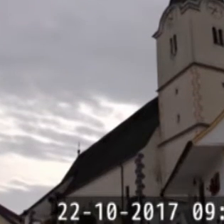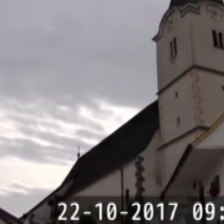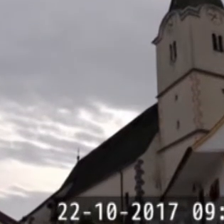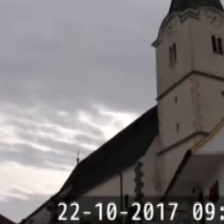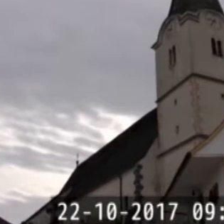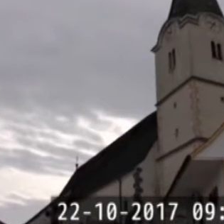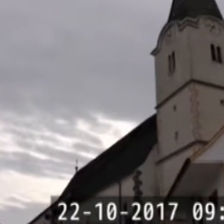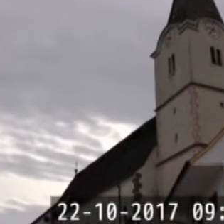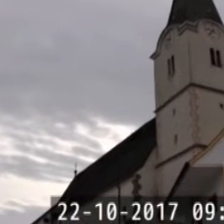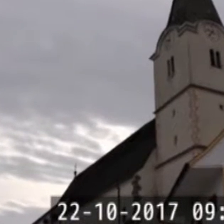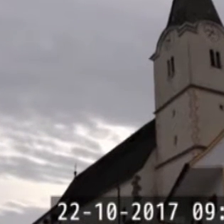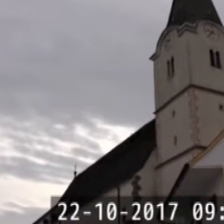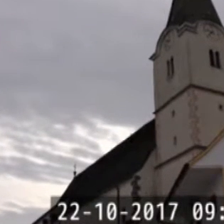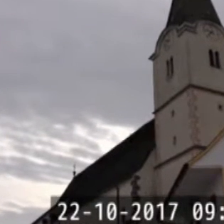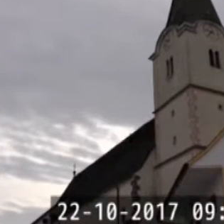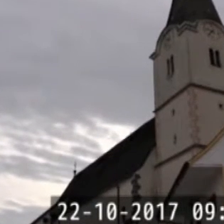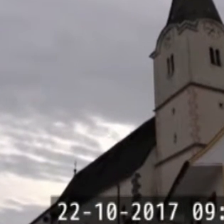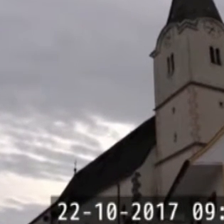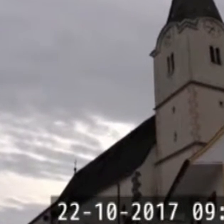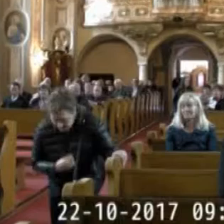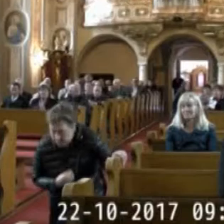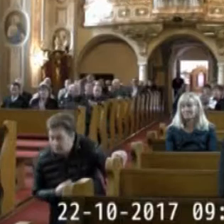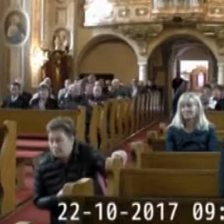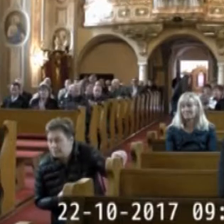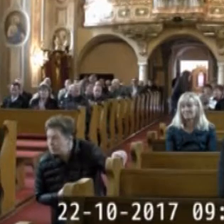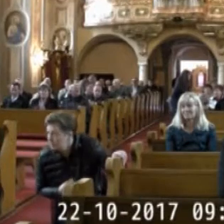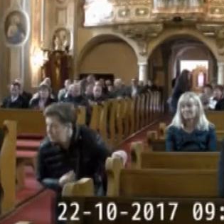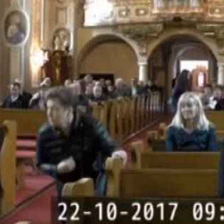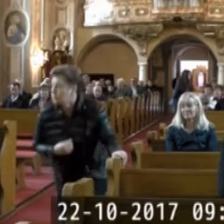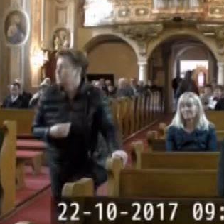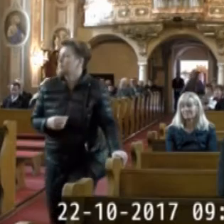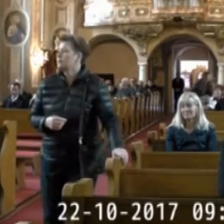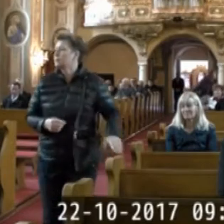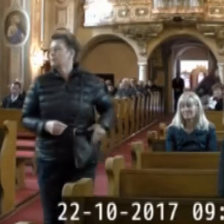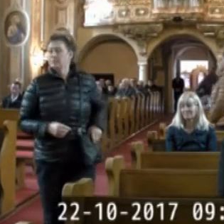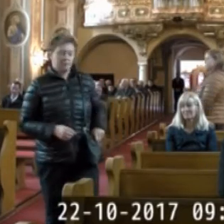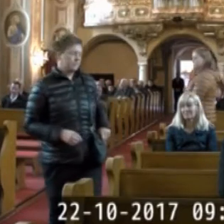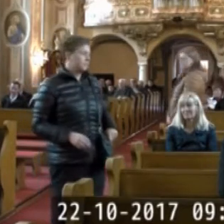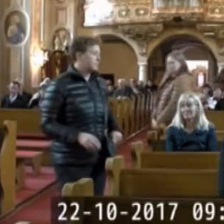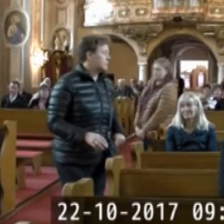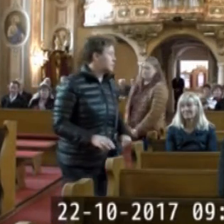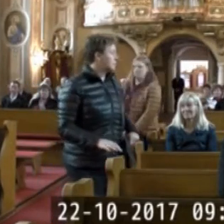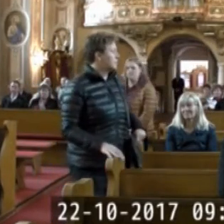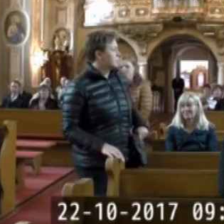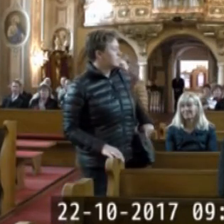10. uri Svetomašo na Prihovi, kjer je bila Zdenka Serajnik 4. augusta 1911 rojena.